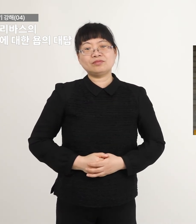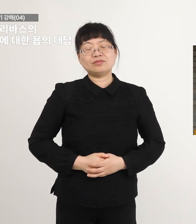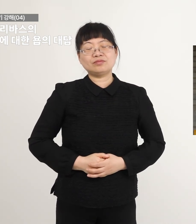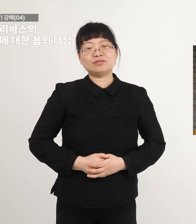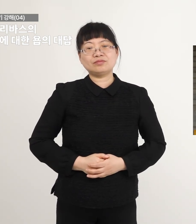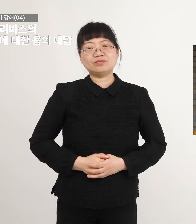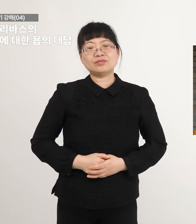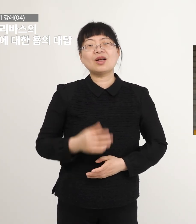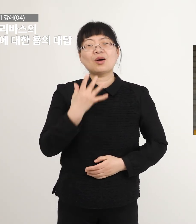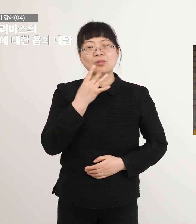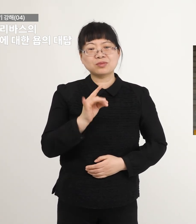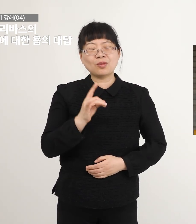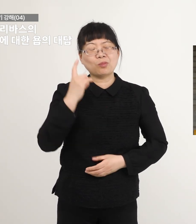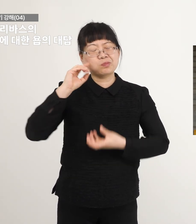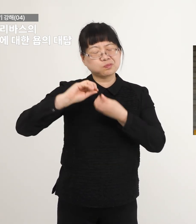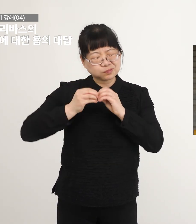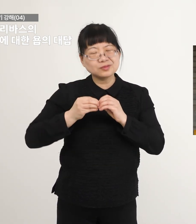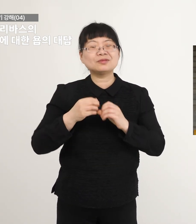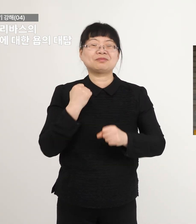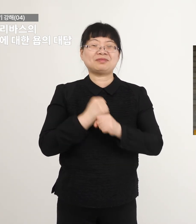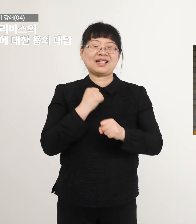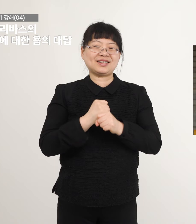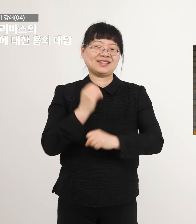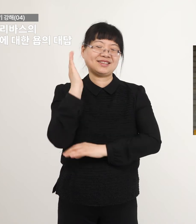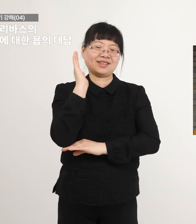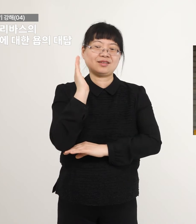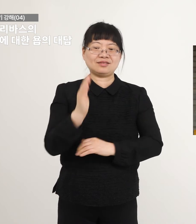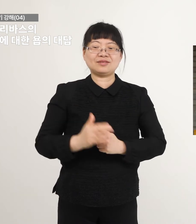물론 만든 얘기입니다.